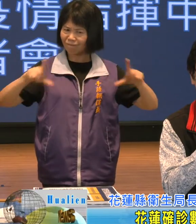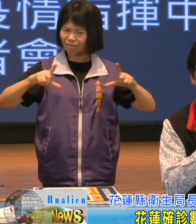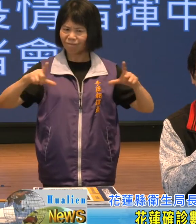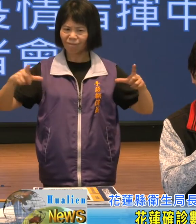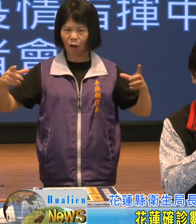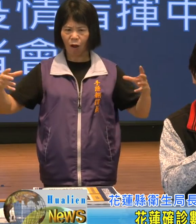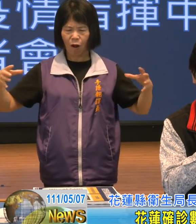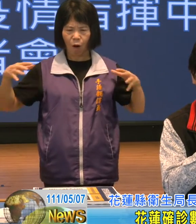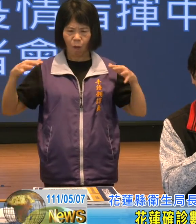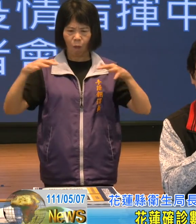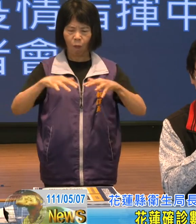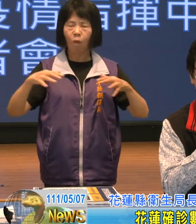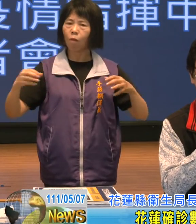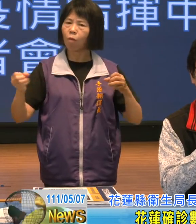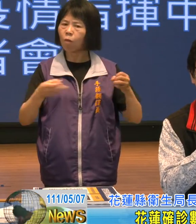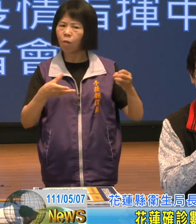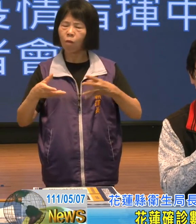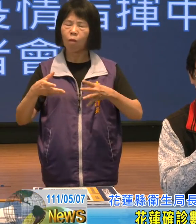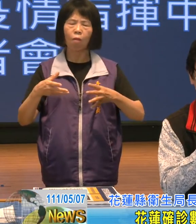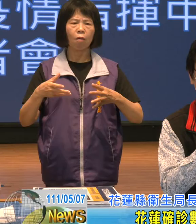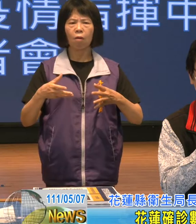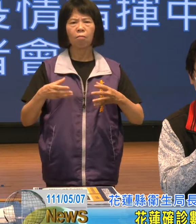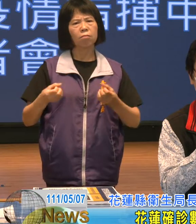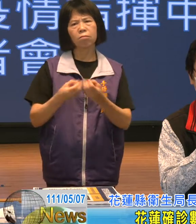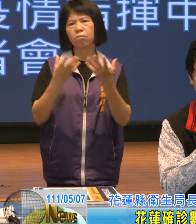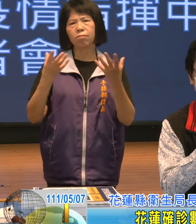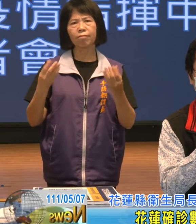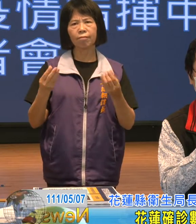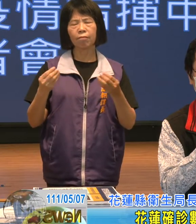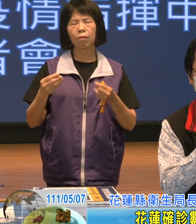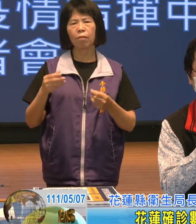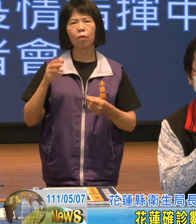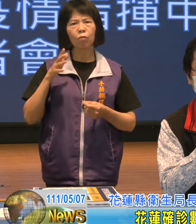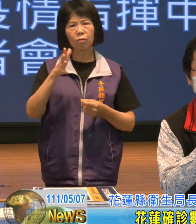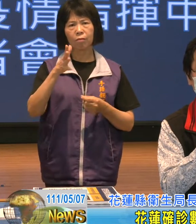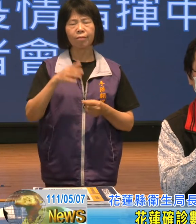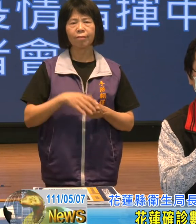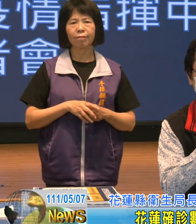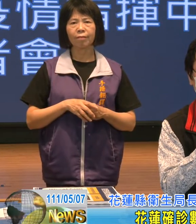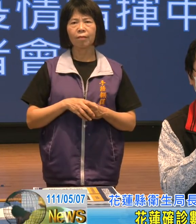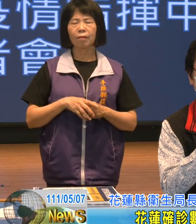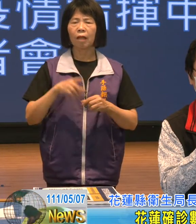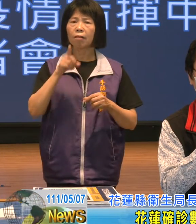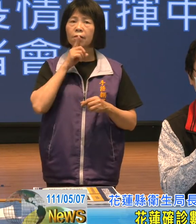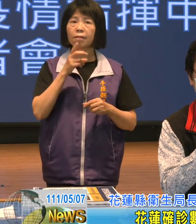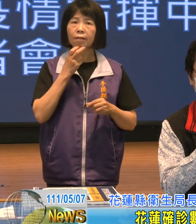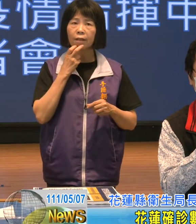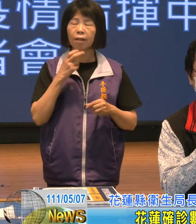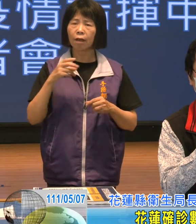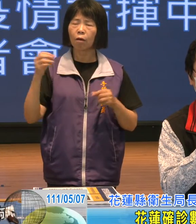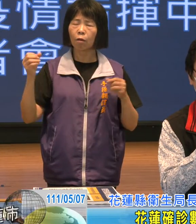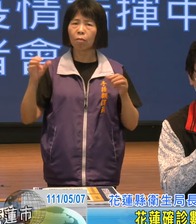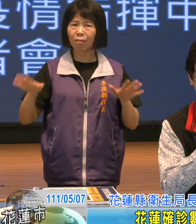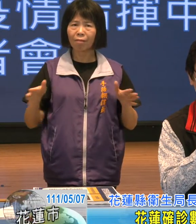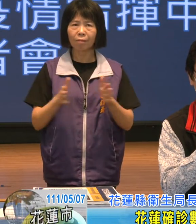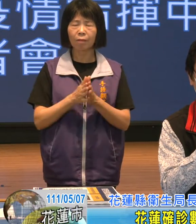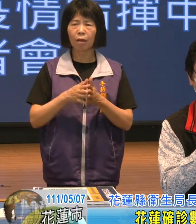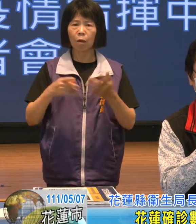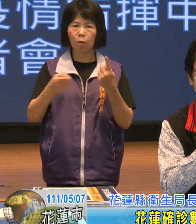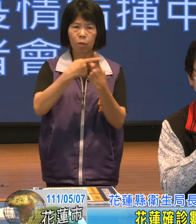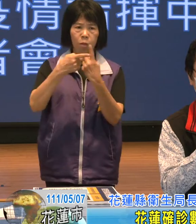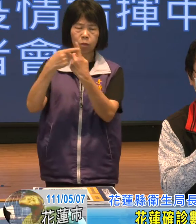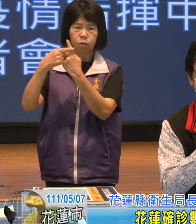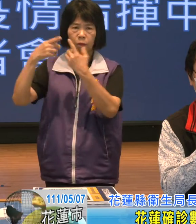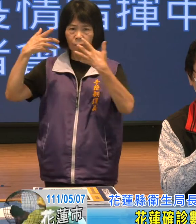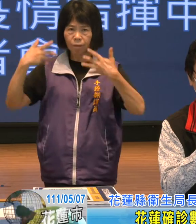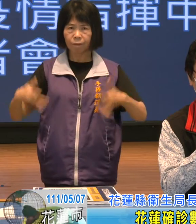群聚的现象发生那其实最主要的原因还是我想这个中央因为一下子太多的确诊个